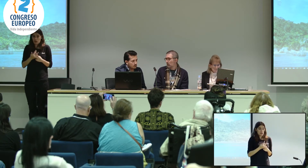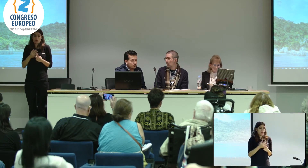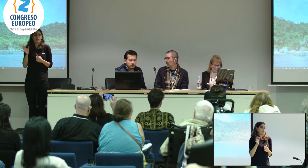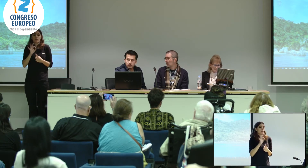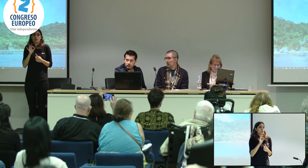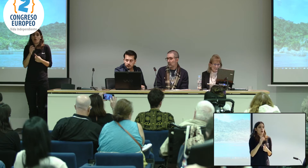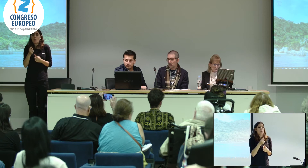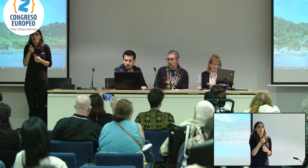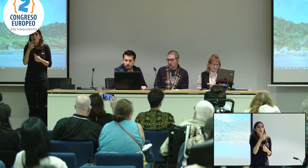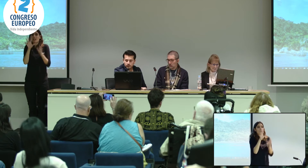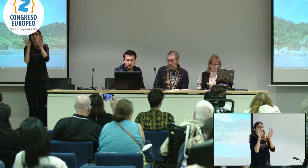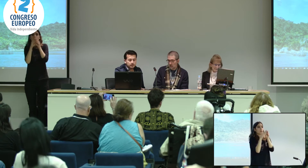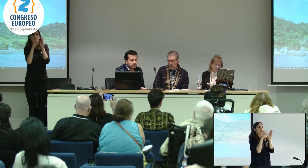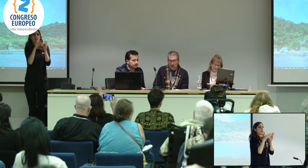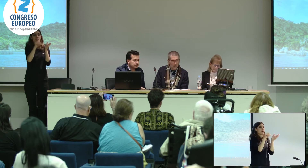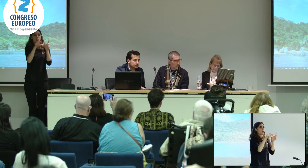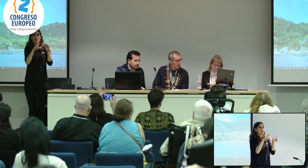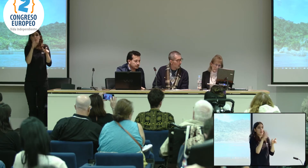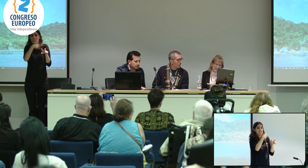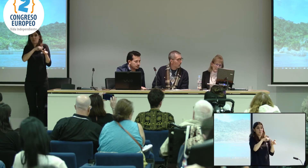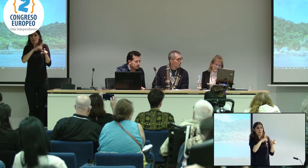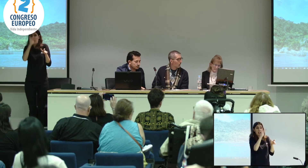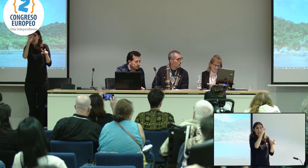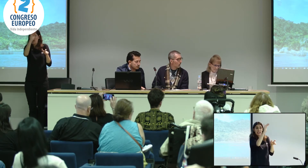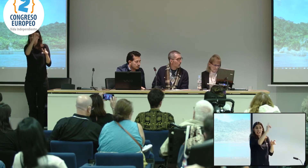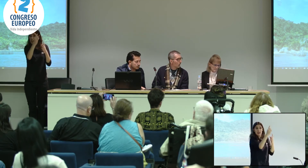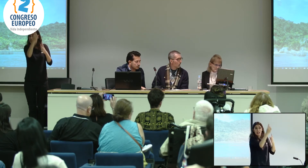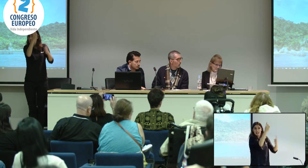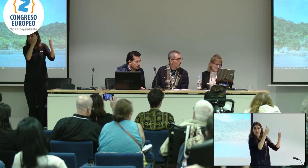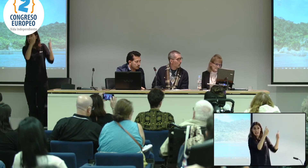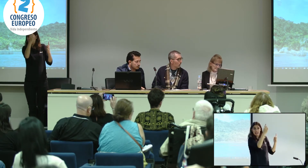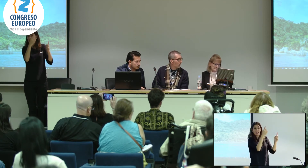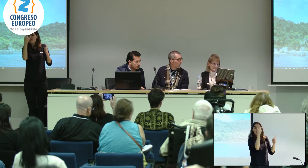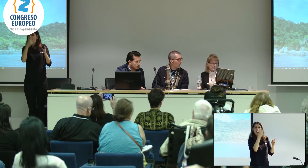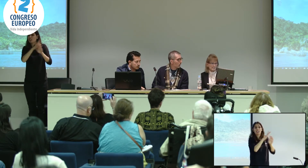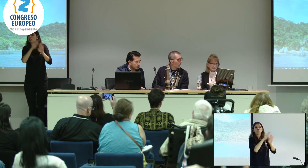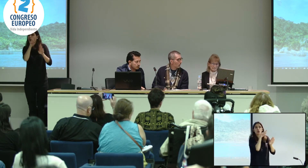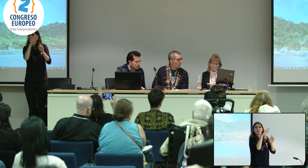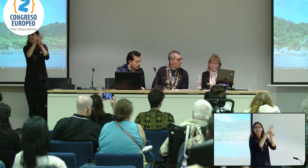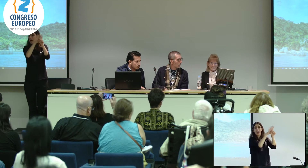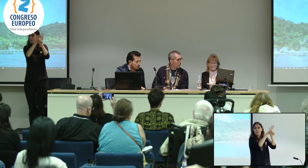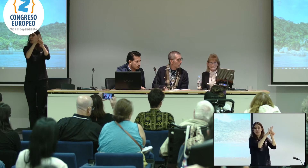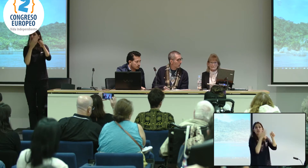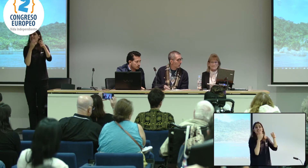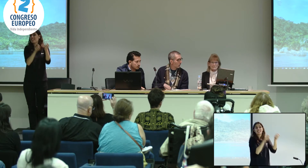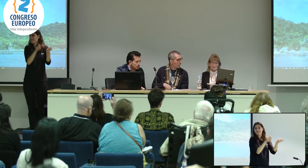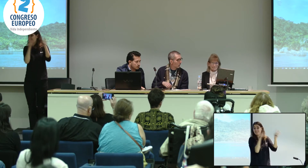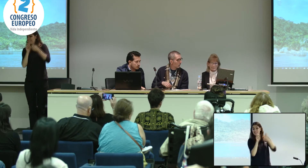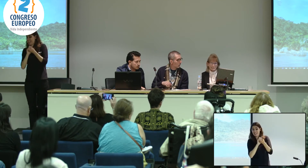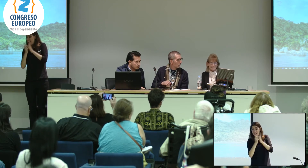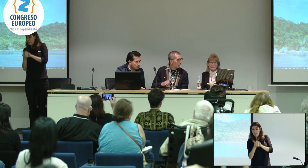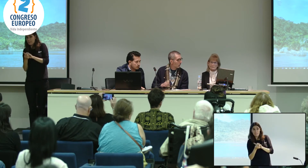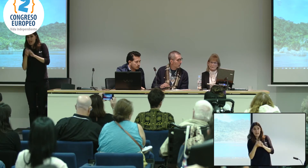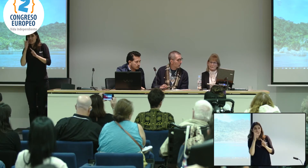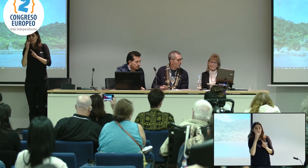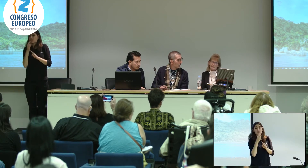las pocas provincias o ciudades españolas en donde hay, es válido solo para ese ámbito territorial. Si te vas